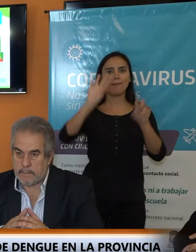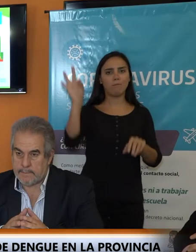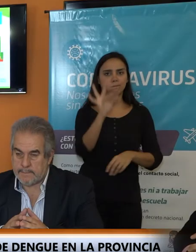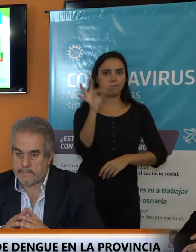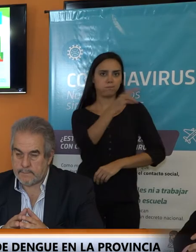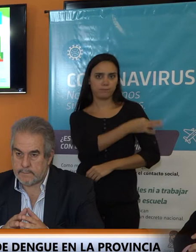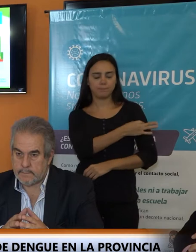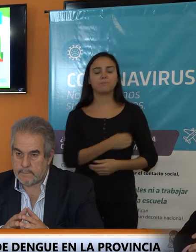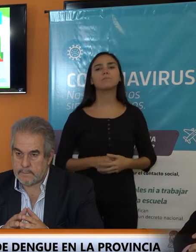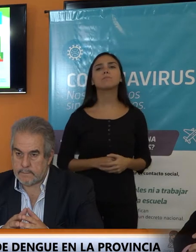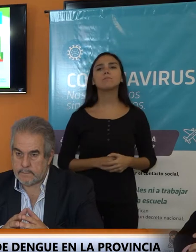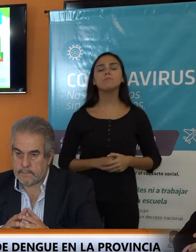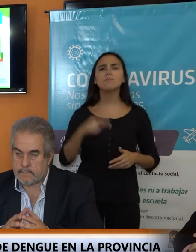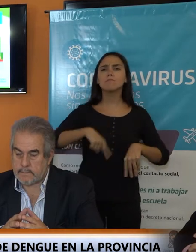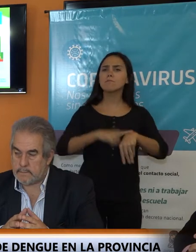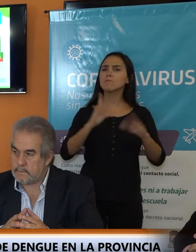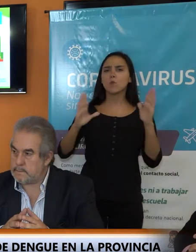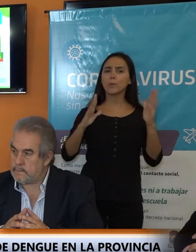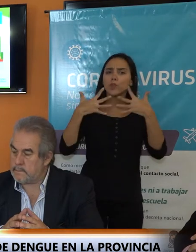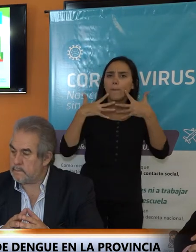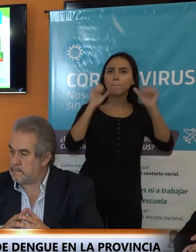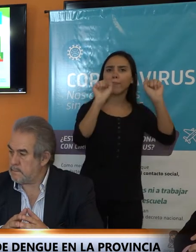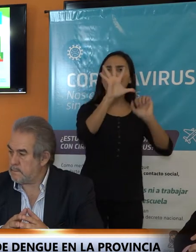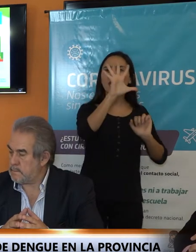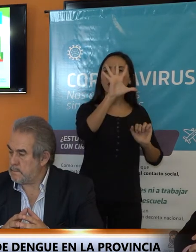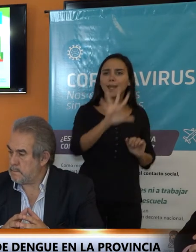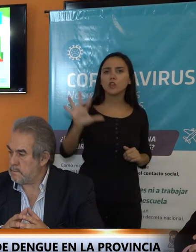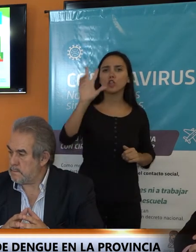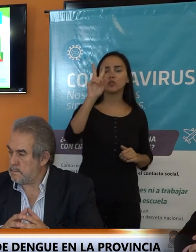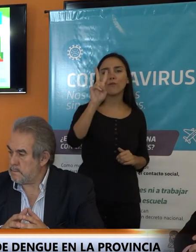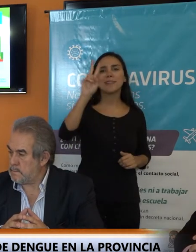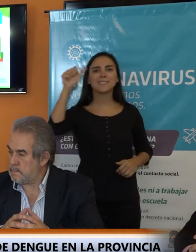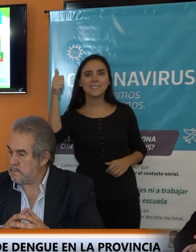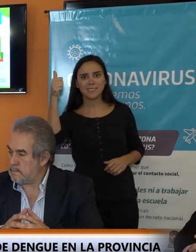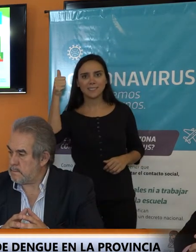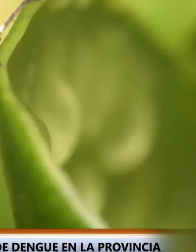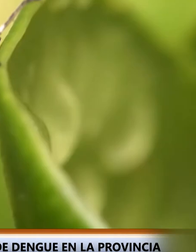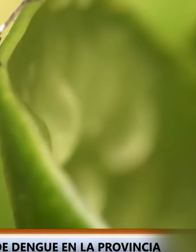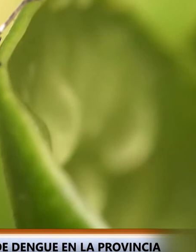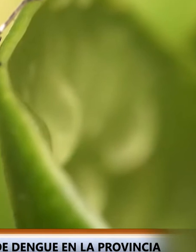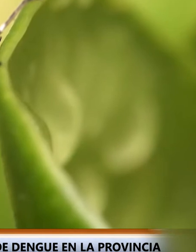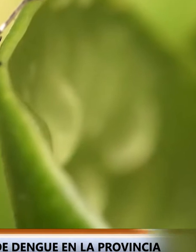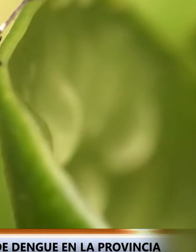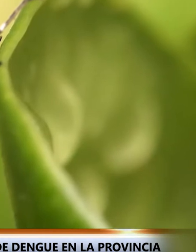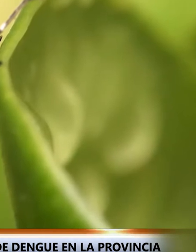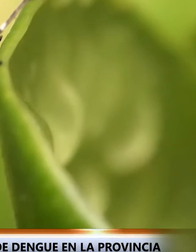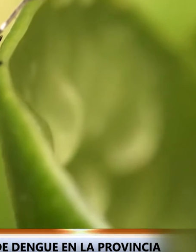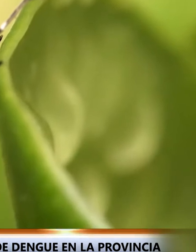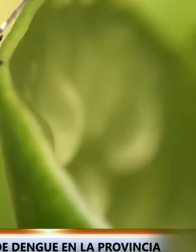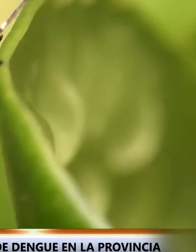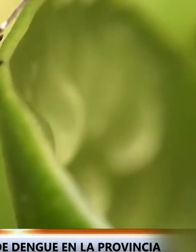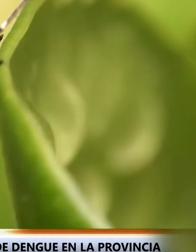En este momento tenemos detectados 526 casos de dengue, de los cuales son